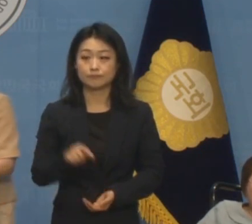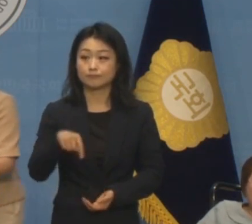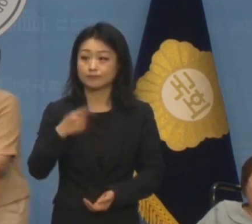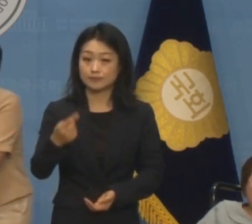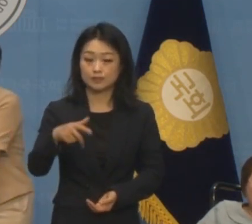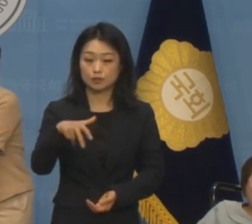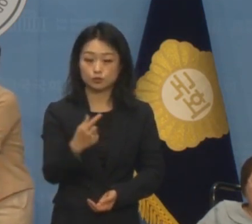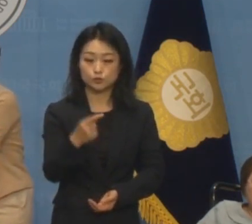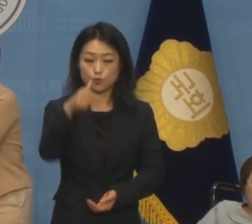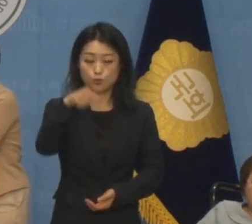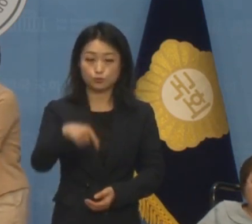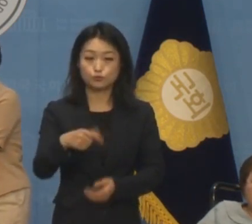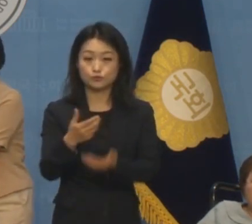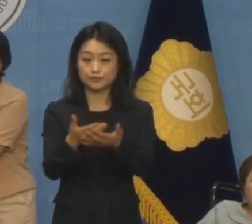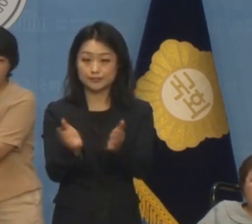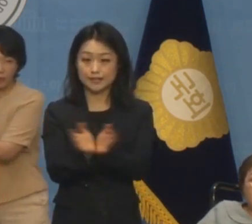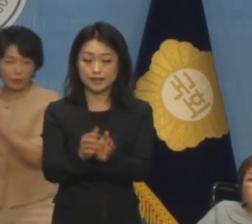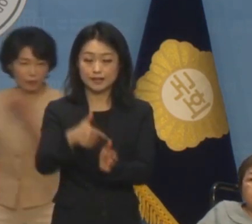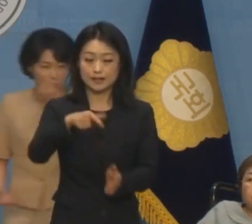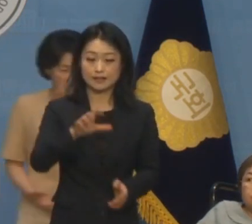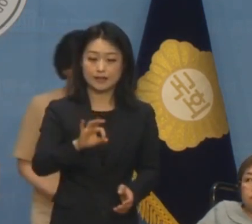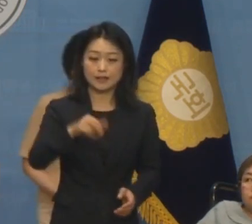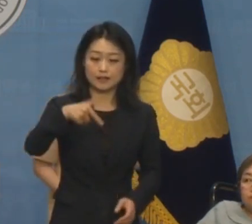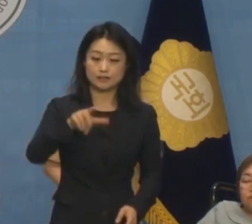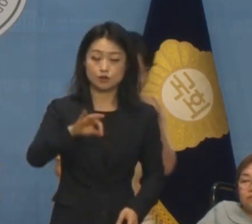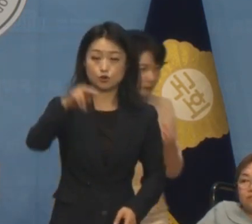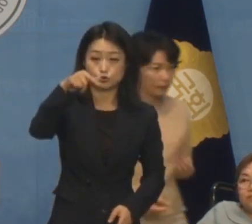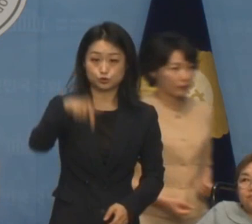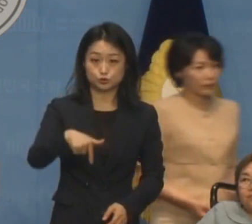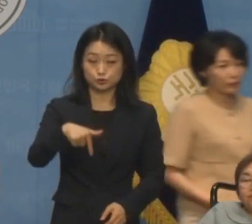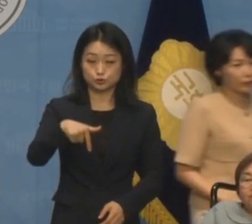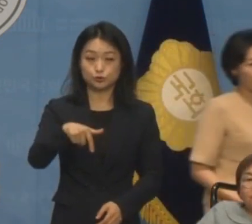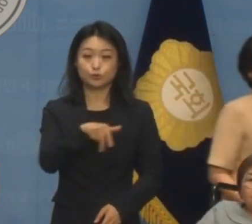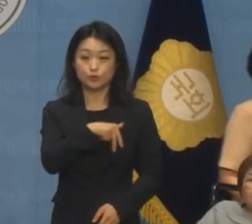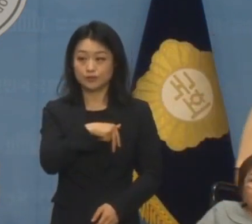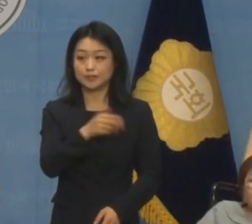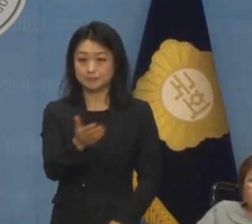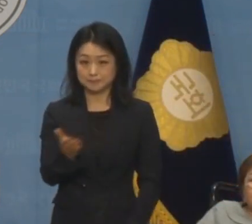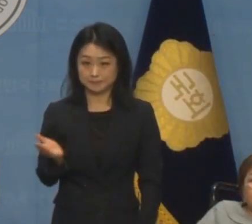이어서 조국혁신당 강경숙 대표님 발언 이어주시겠습니다.